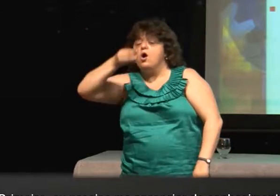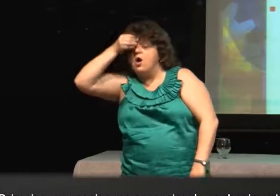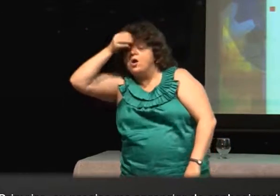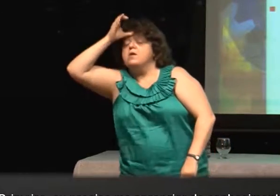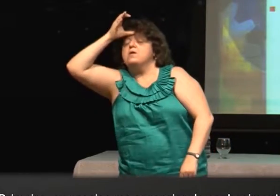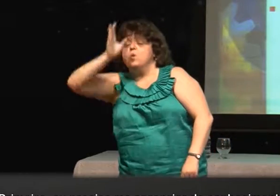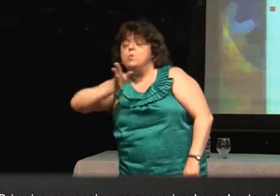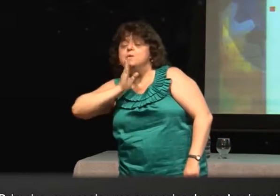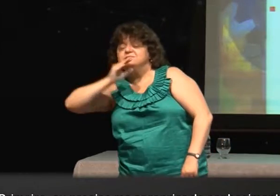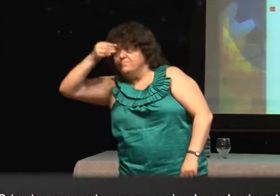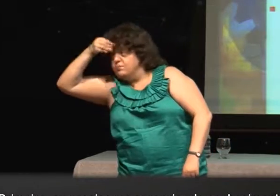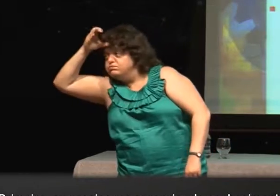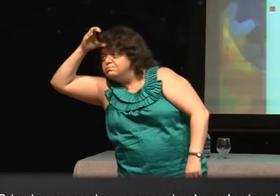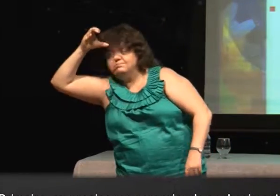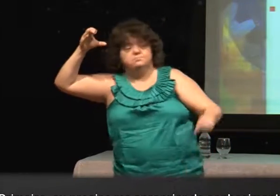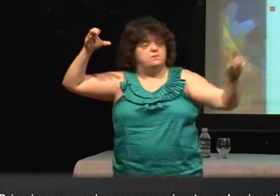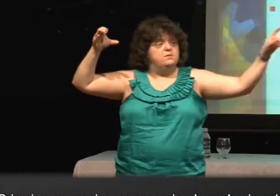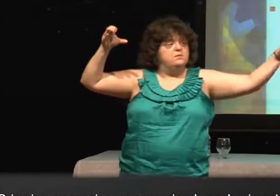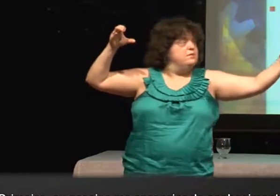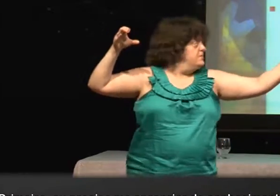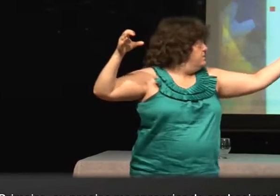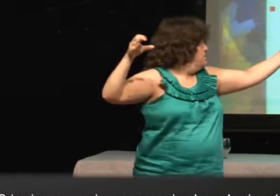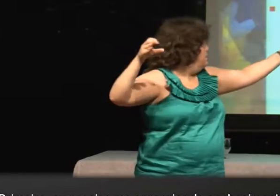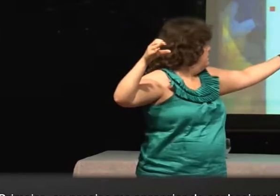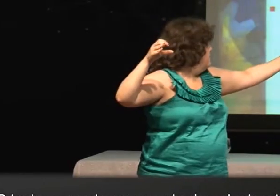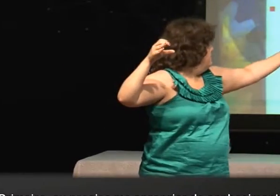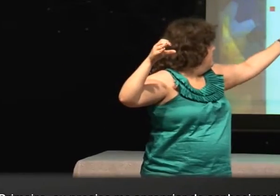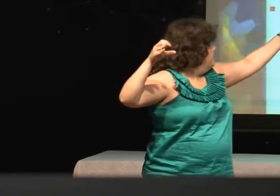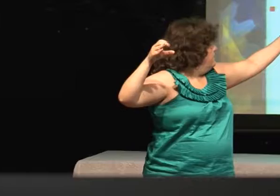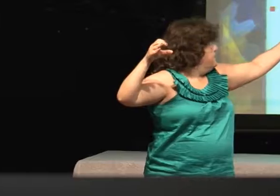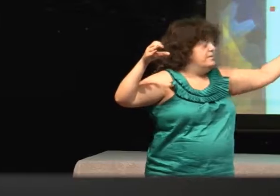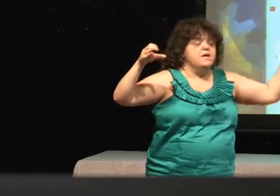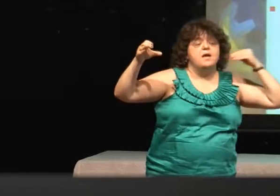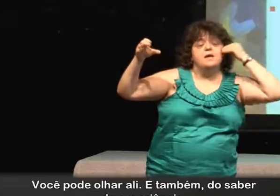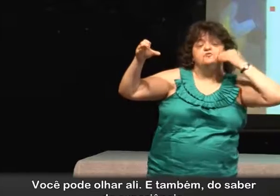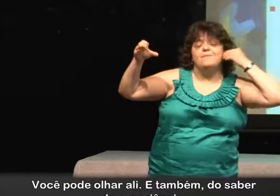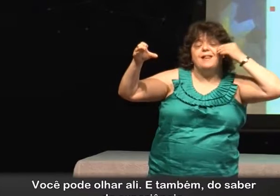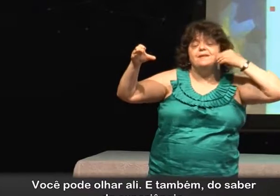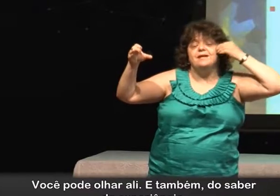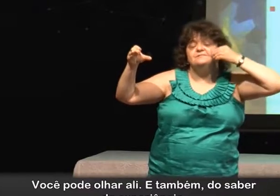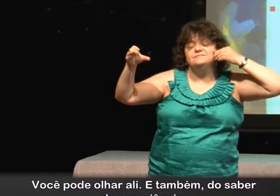Primeiro, eu preciso me apropriar do conhecimento que você pode olhar ali.